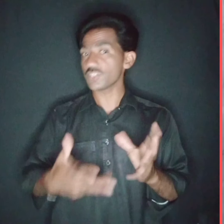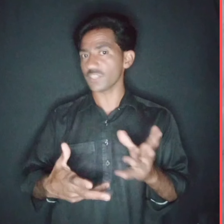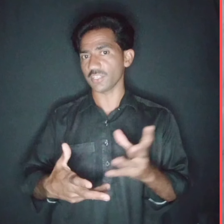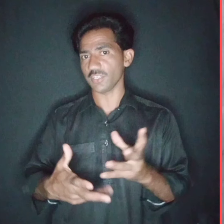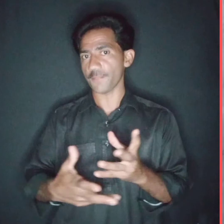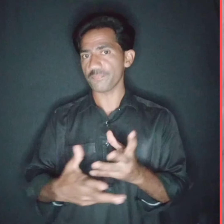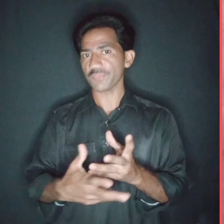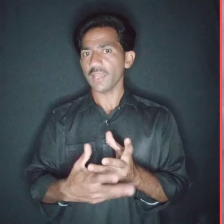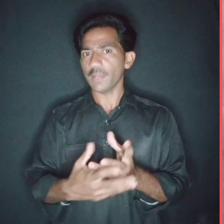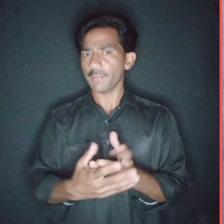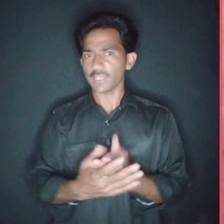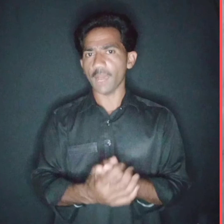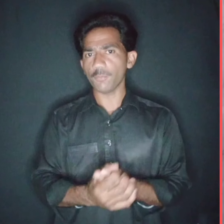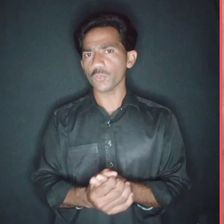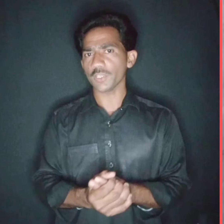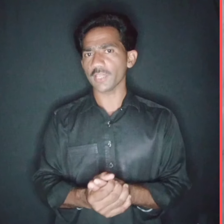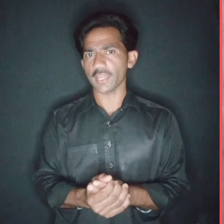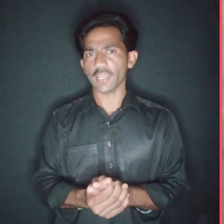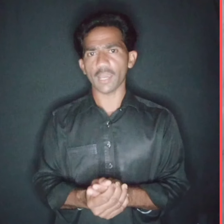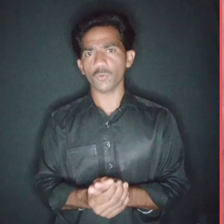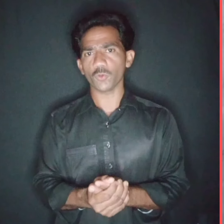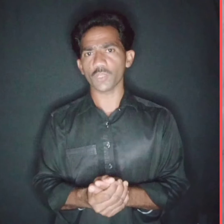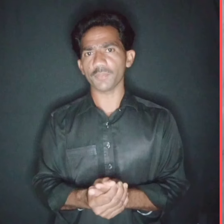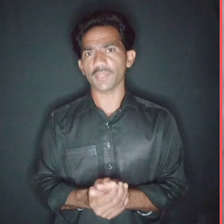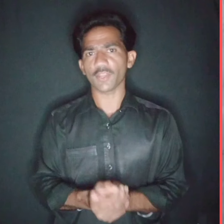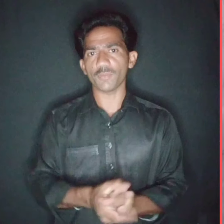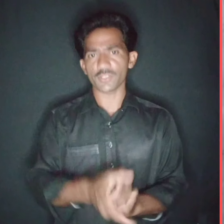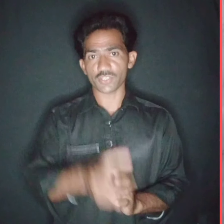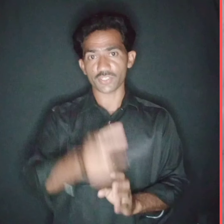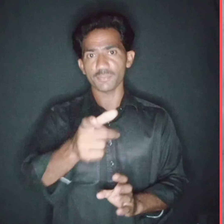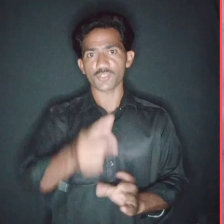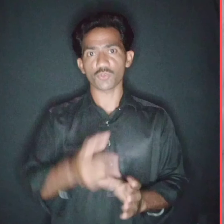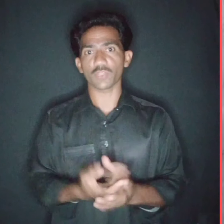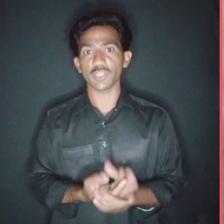कुछ किसने किया है। बाकी आप लोगों की क्या राय, आप लोगों ने अपनी